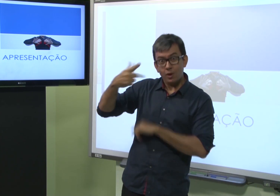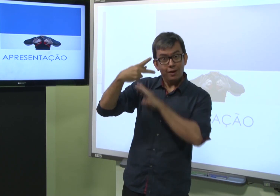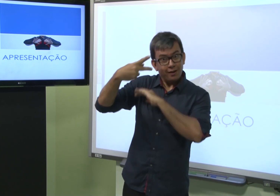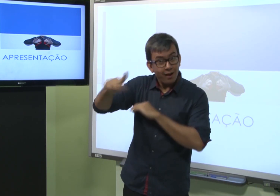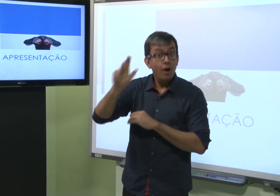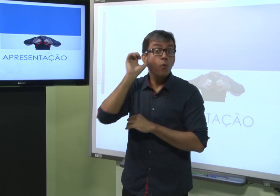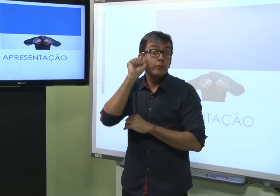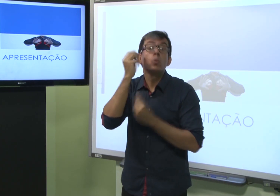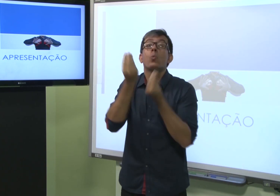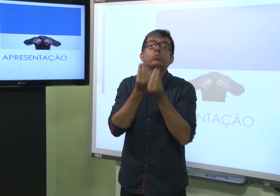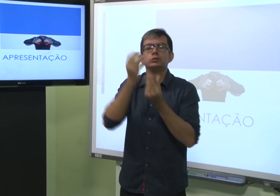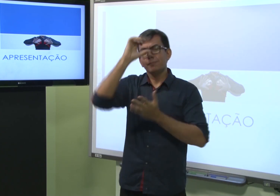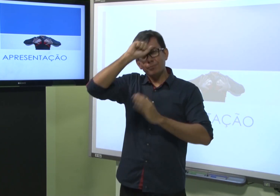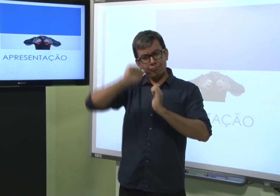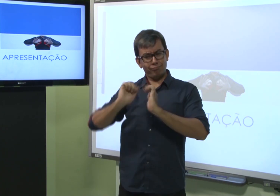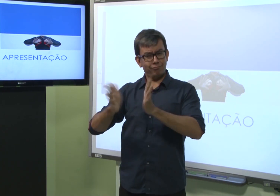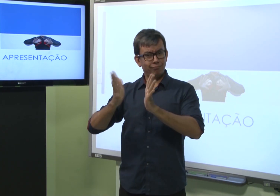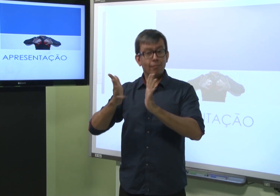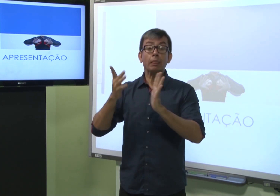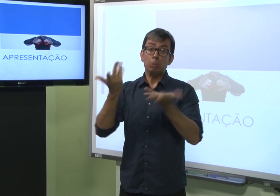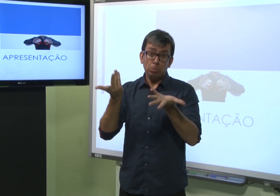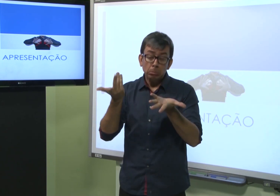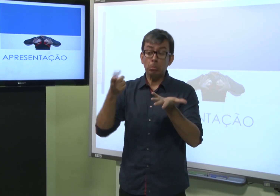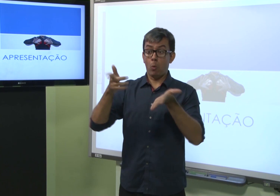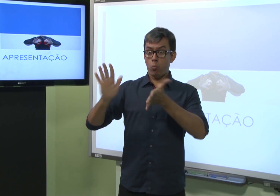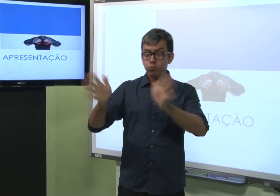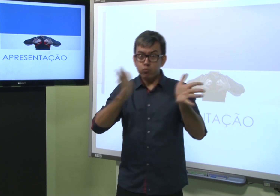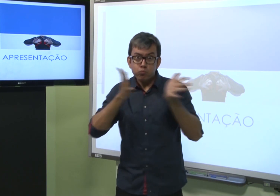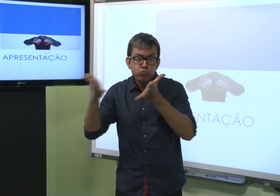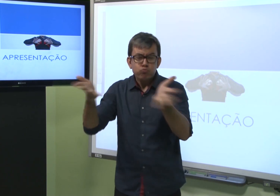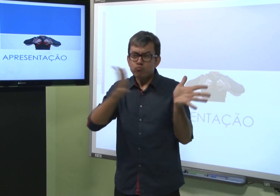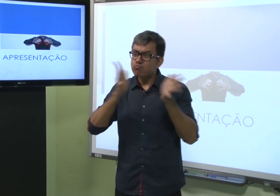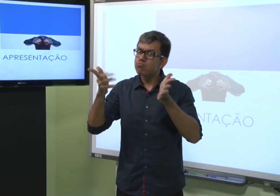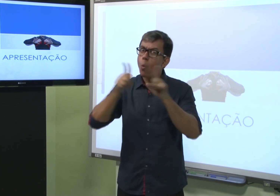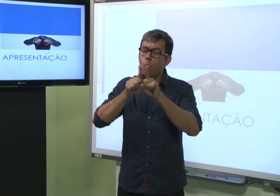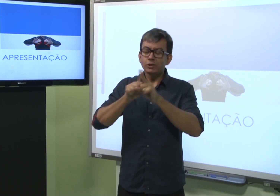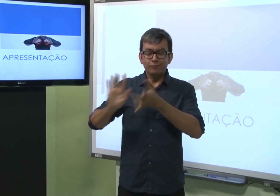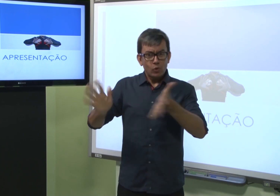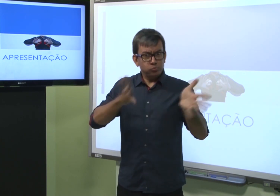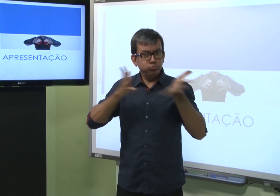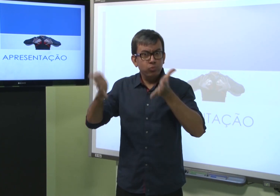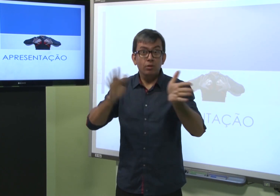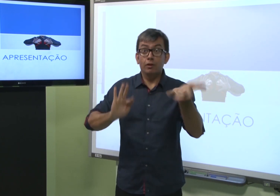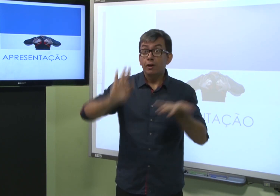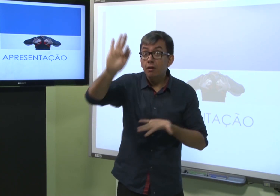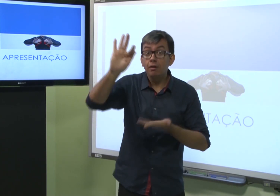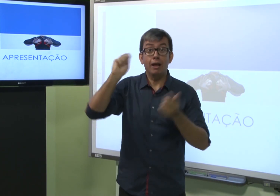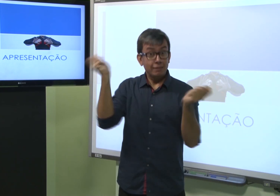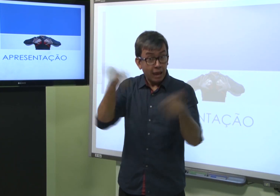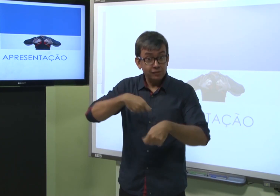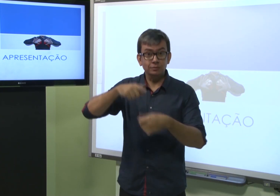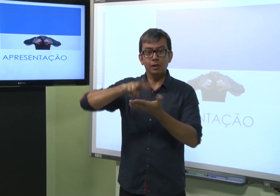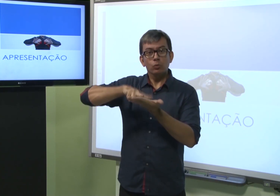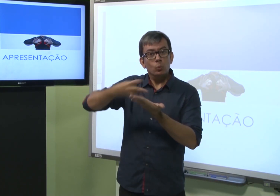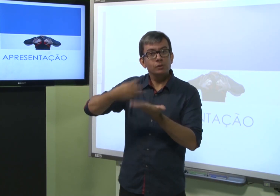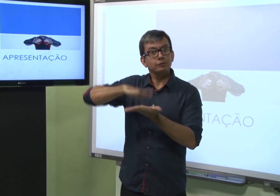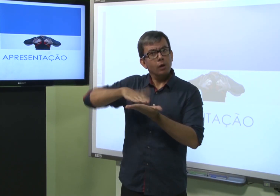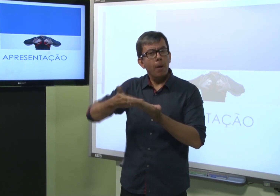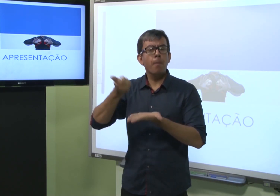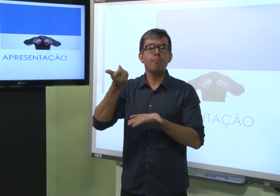Porque a língua de sinais é L2 para os ouvintes, para eles serem fluentes e talvez no futuro se tornarem